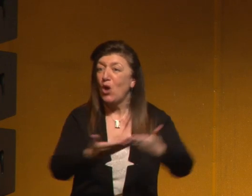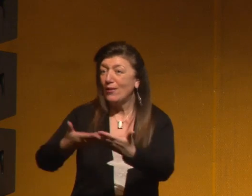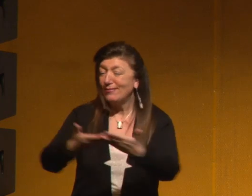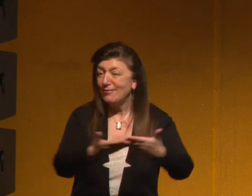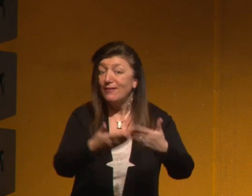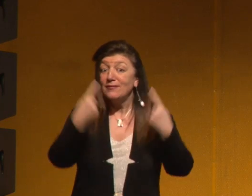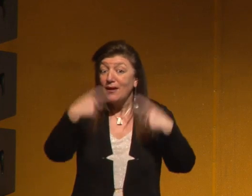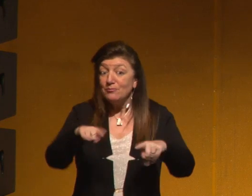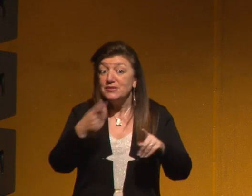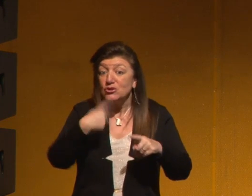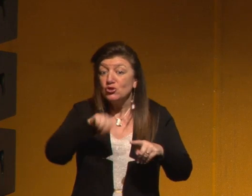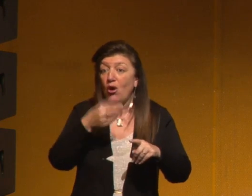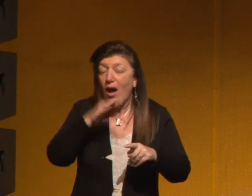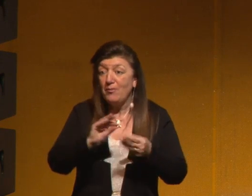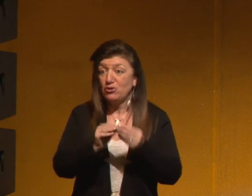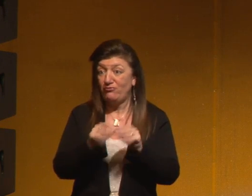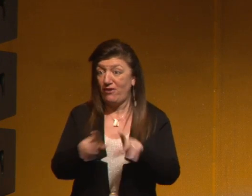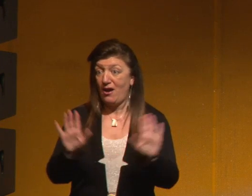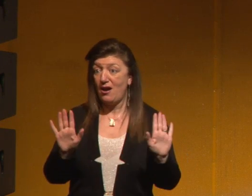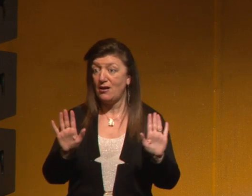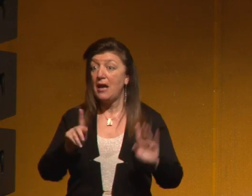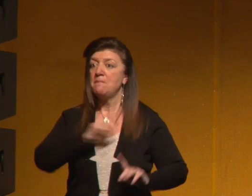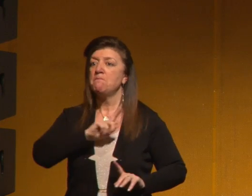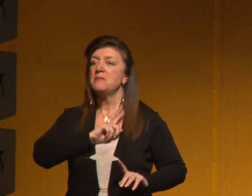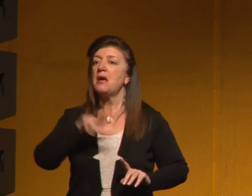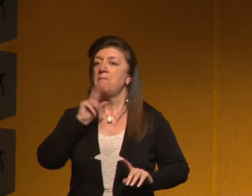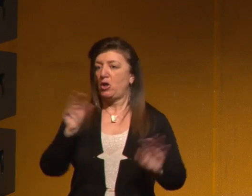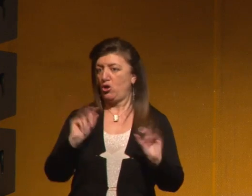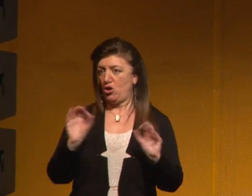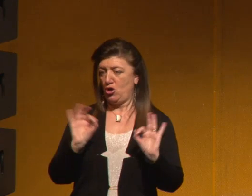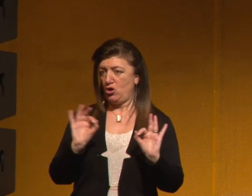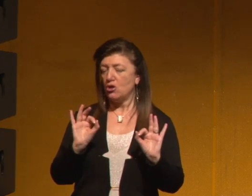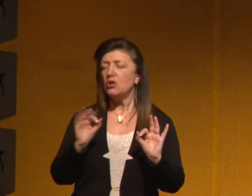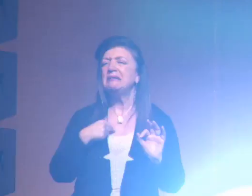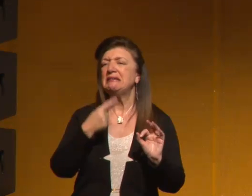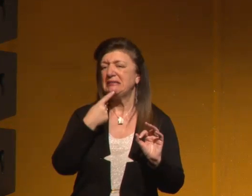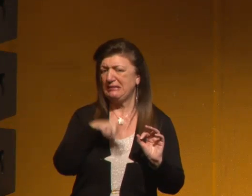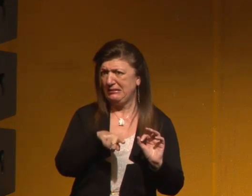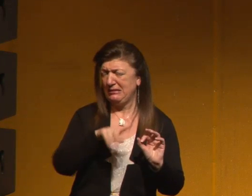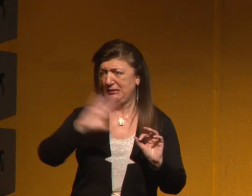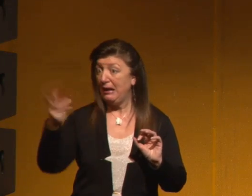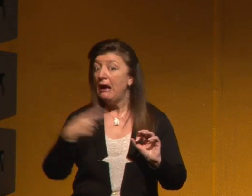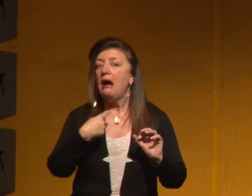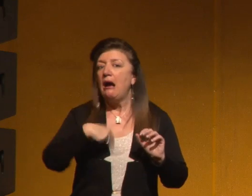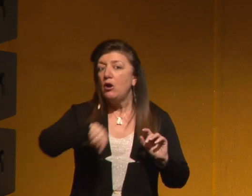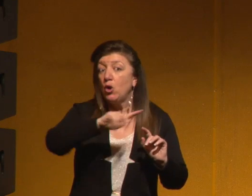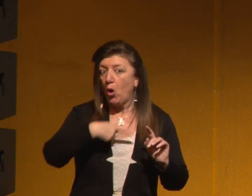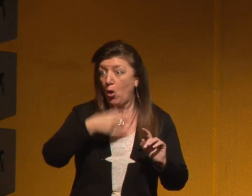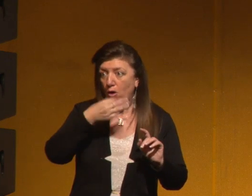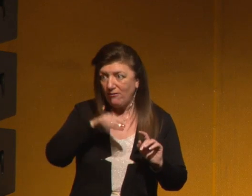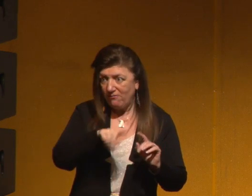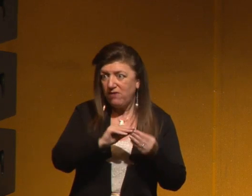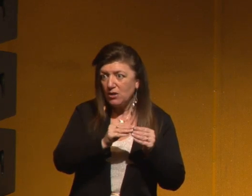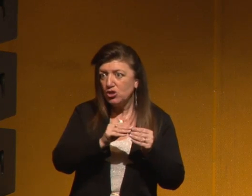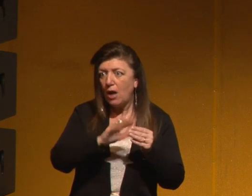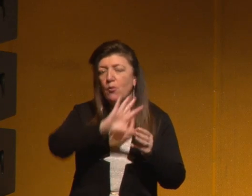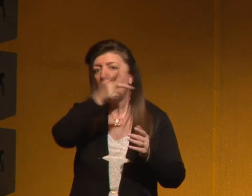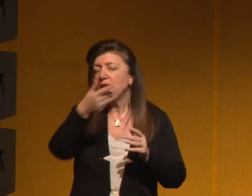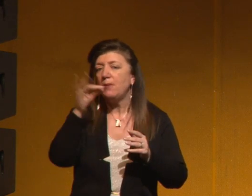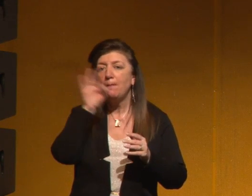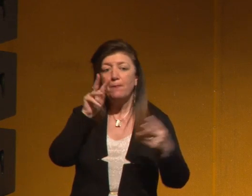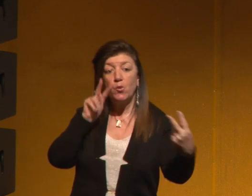se faremo questo è questo e non sono mie parole non riusciremo a cambiare il punto di vista non riusciremo a costruire un futuro